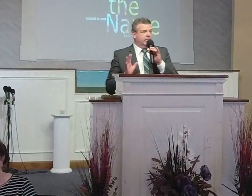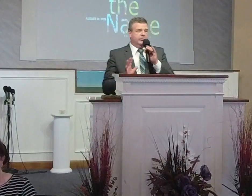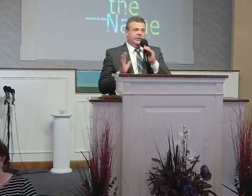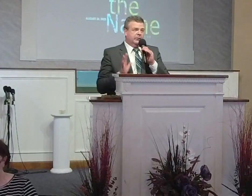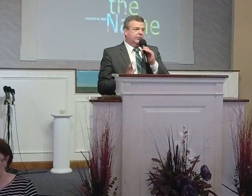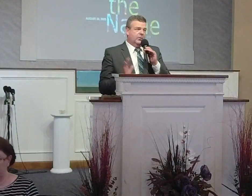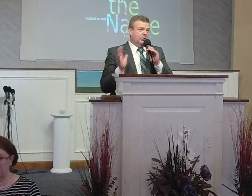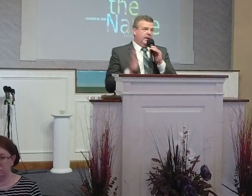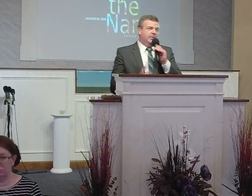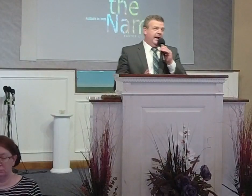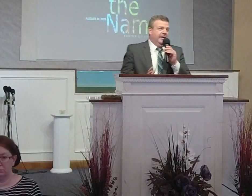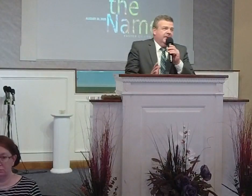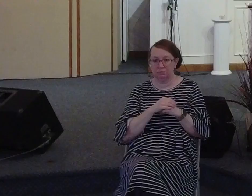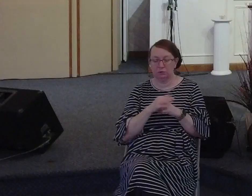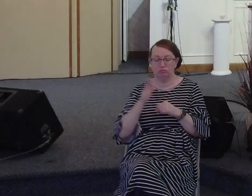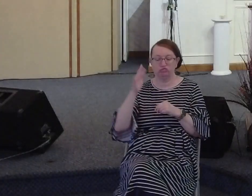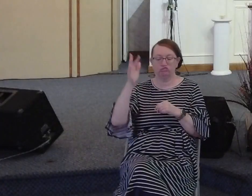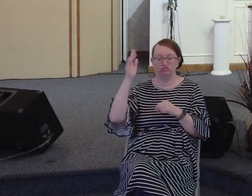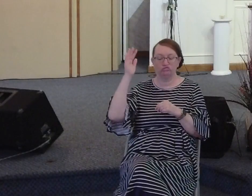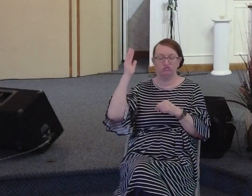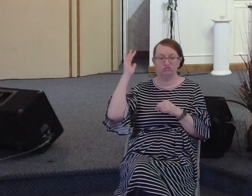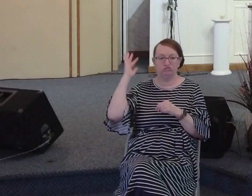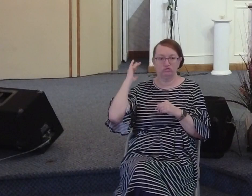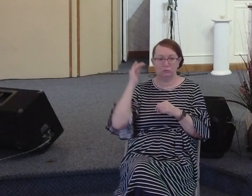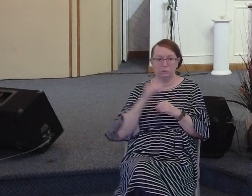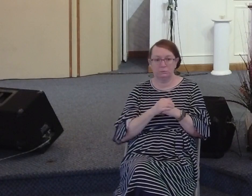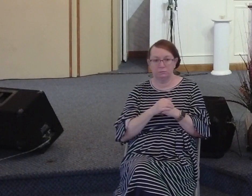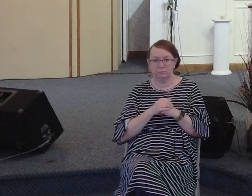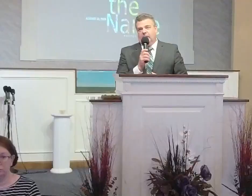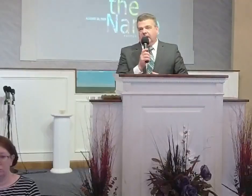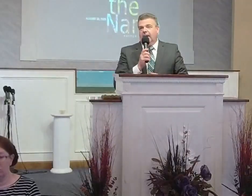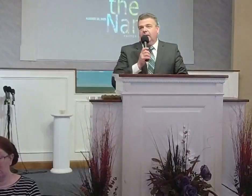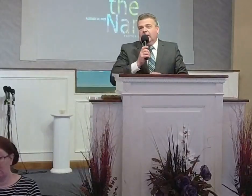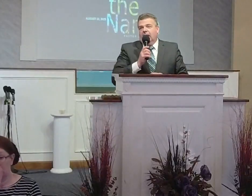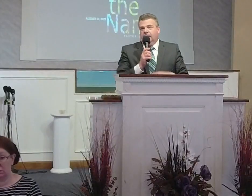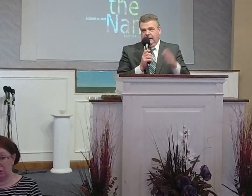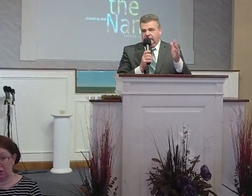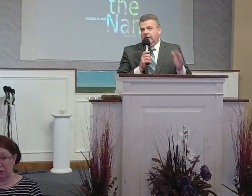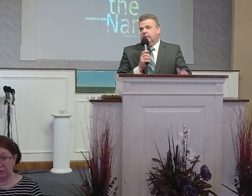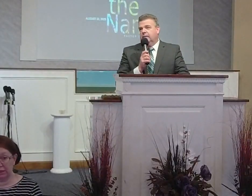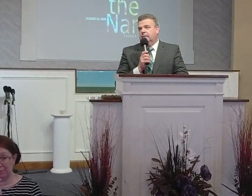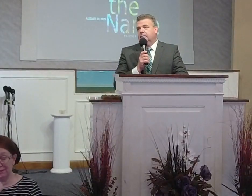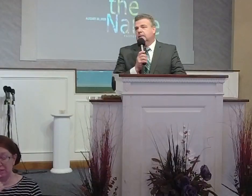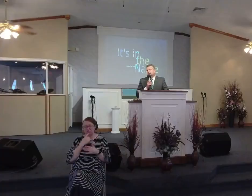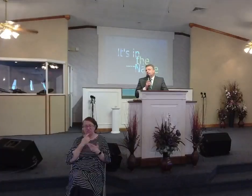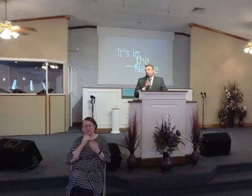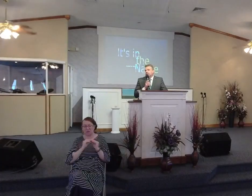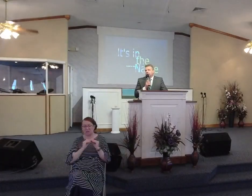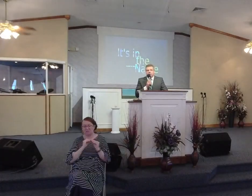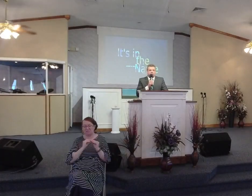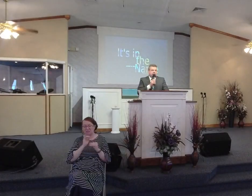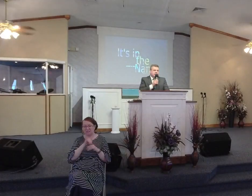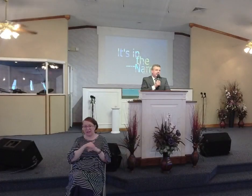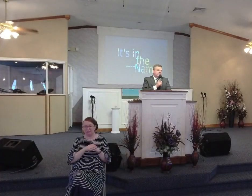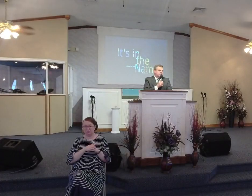hombre para que fuera suyo, llamado Abraham, para ver si